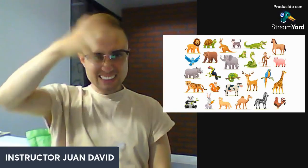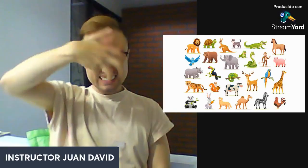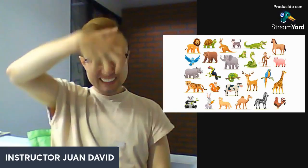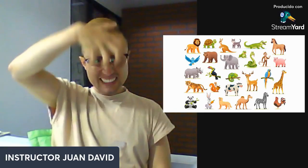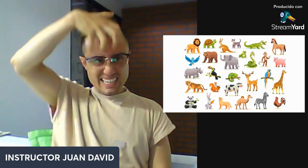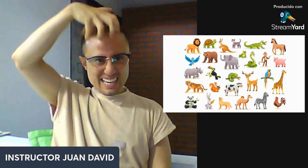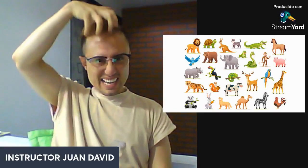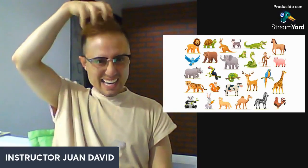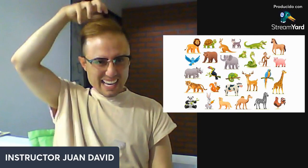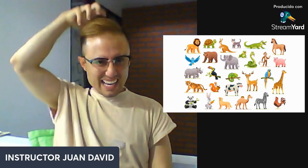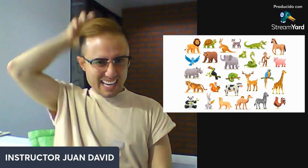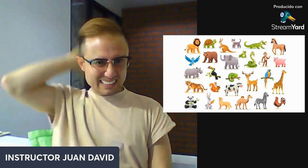León.